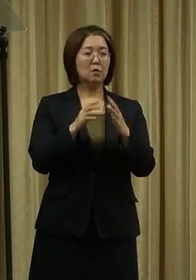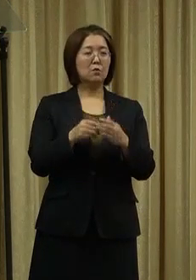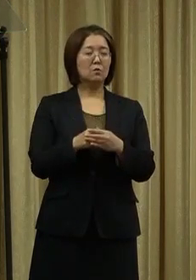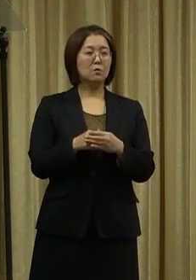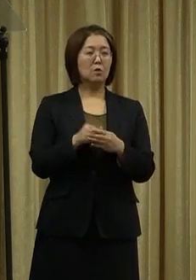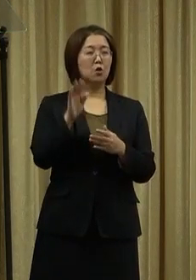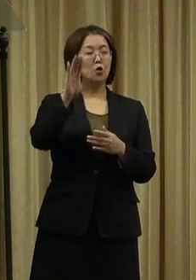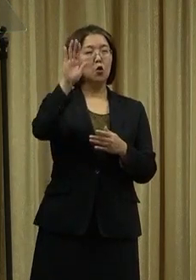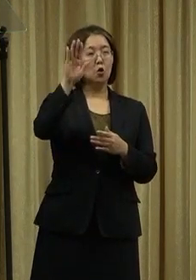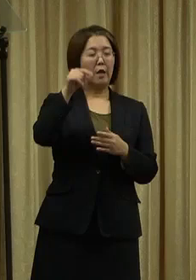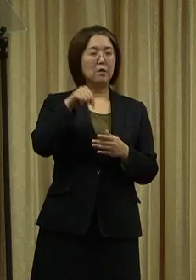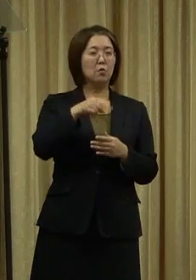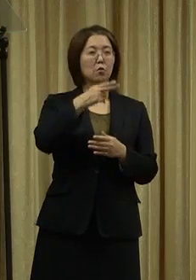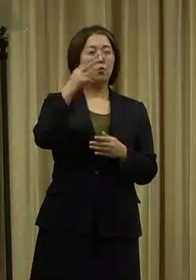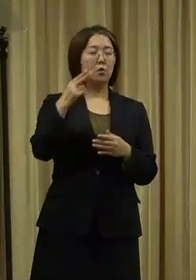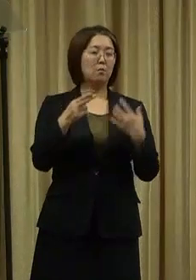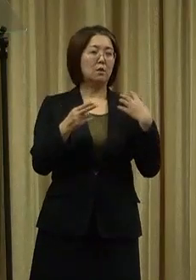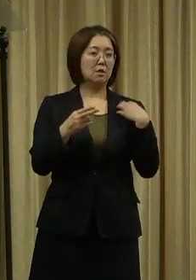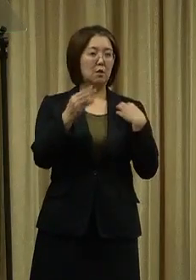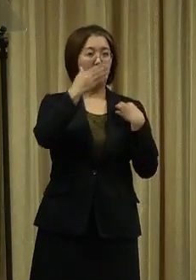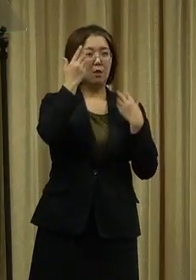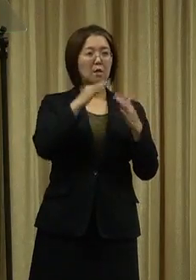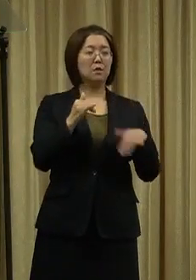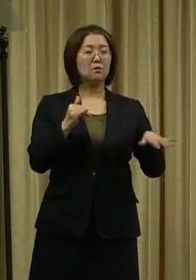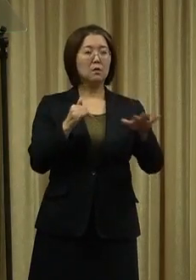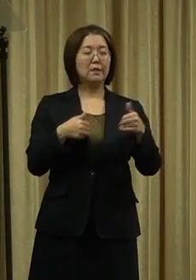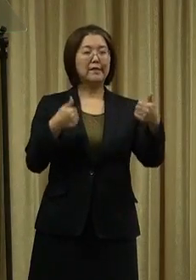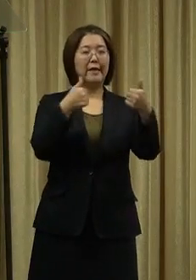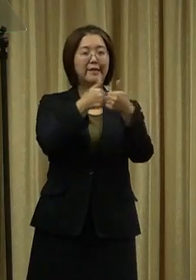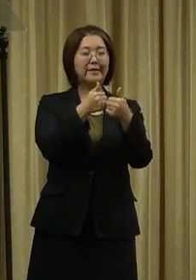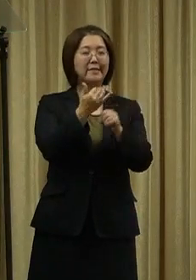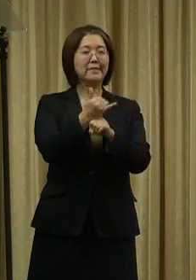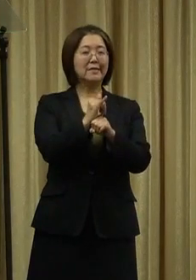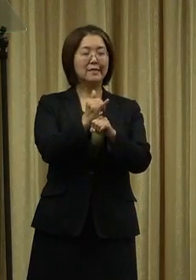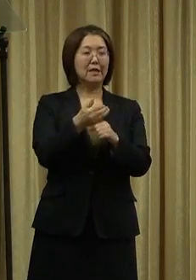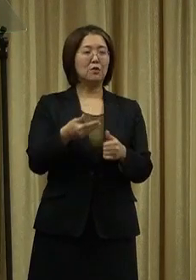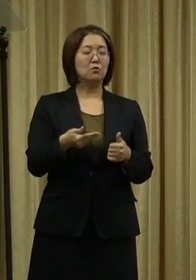次に将来の本県を担う若者のチャレンジ人材